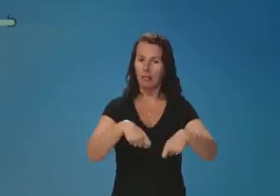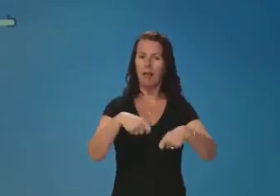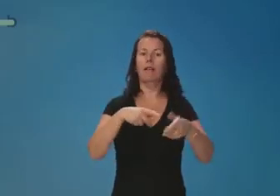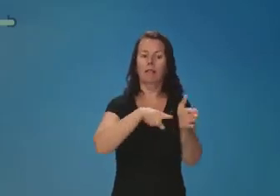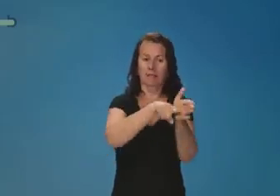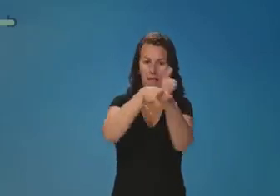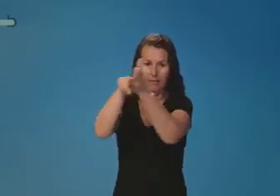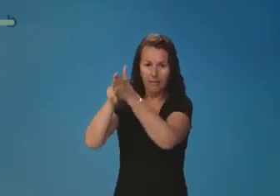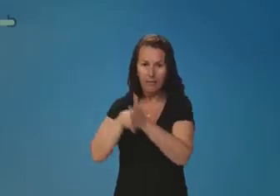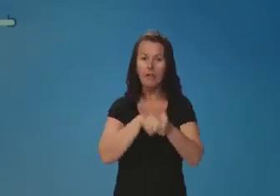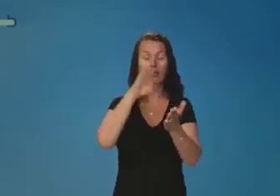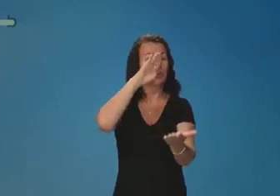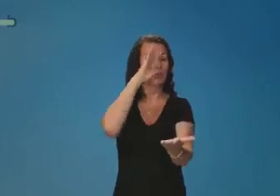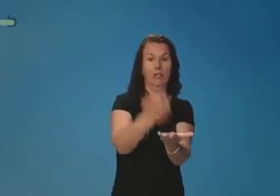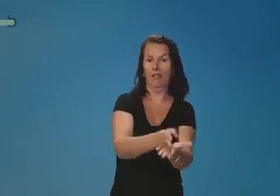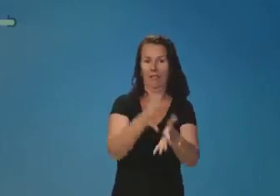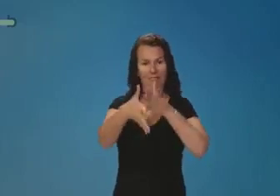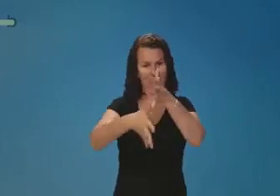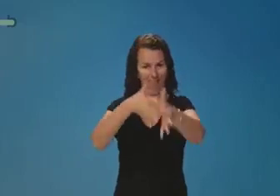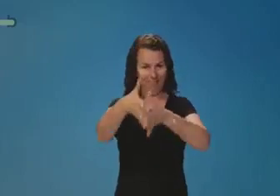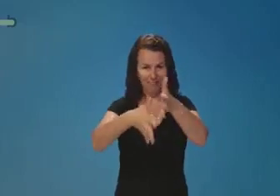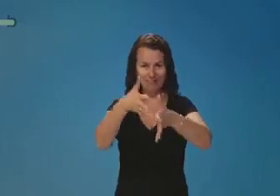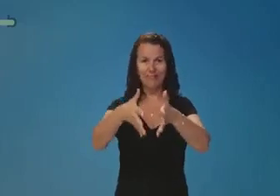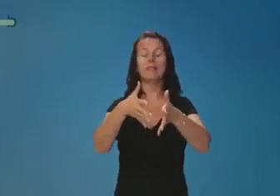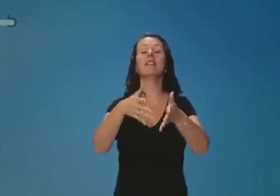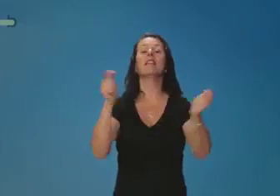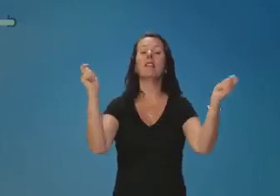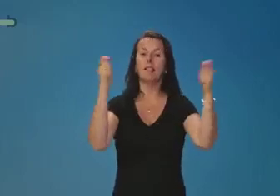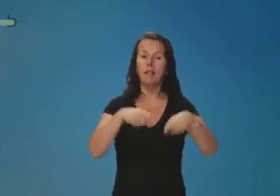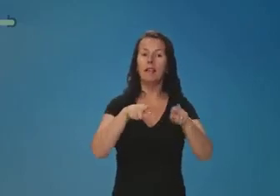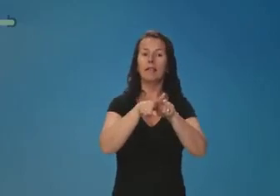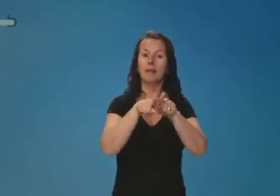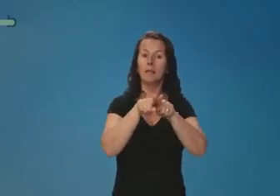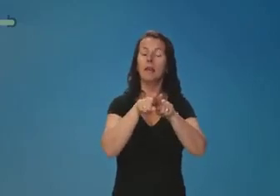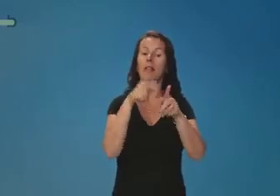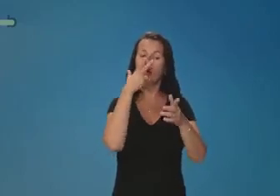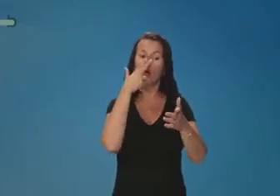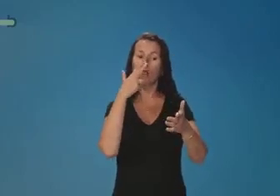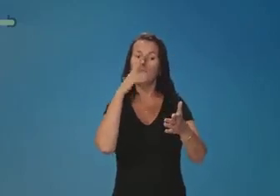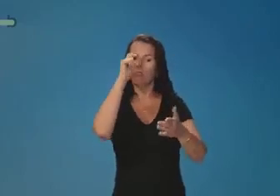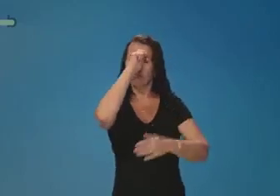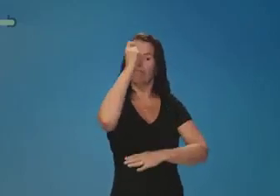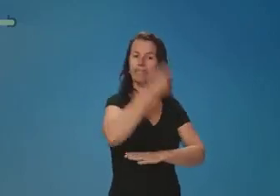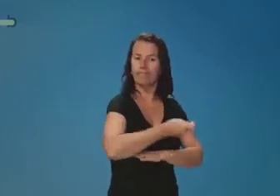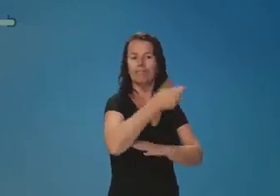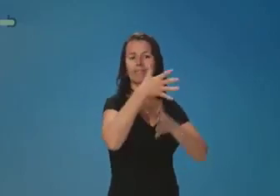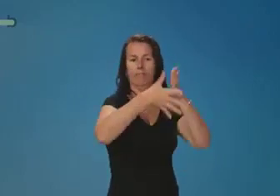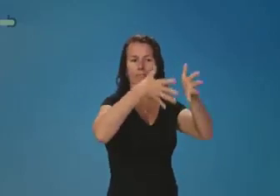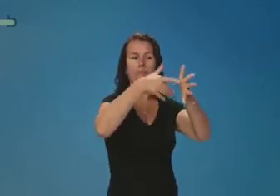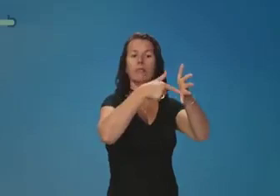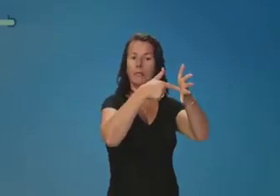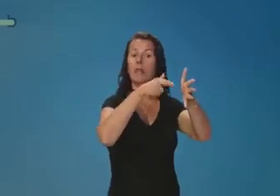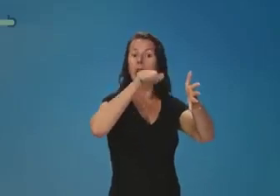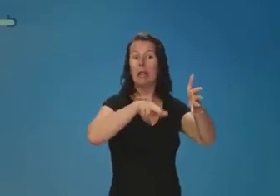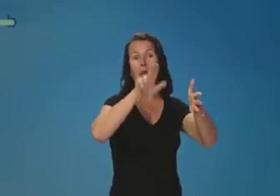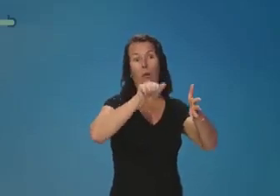ser feitas e publicadas diretamente em Libras. Este é o momento de celebração da Libras como uma língua